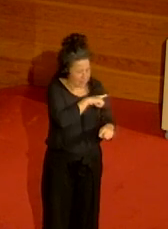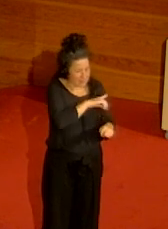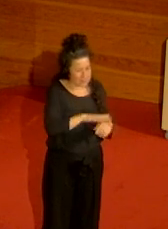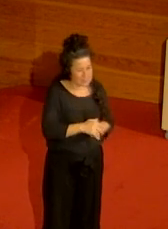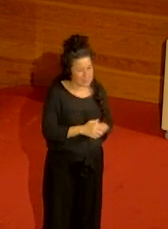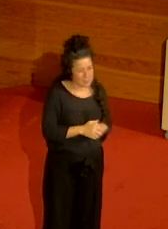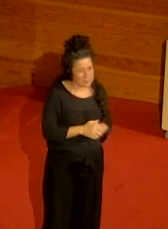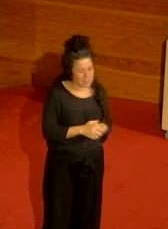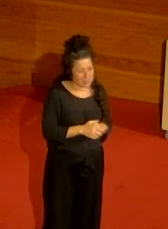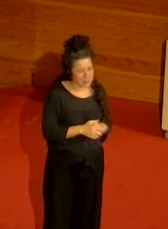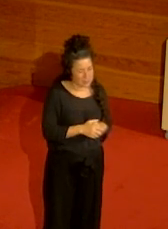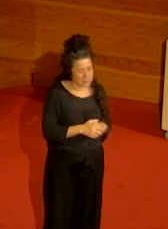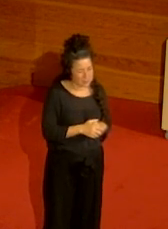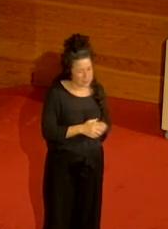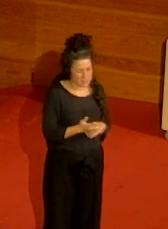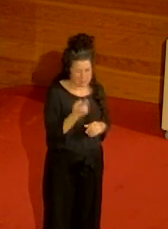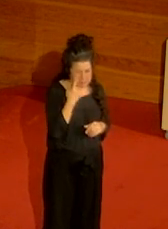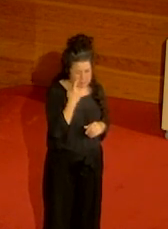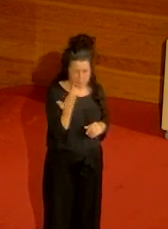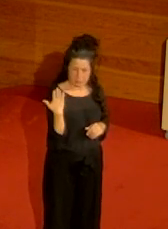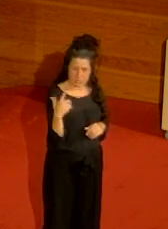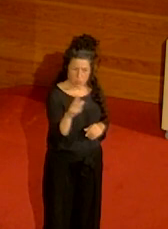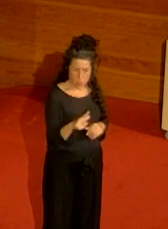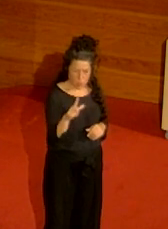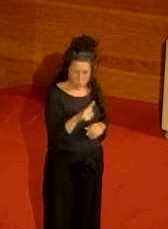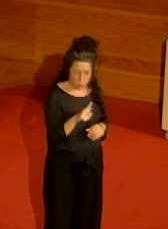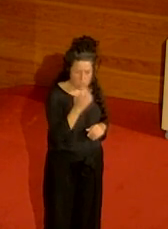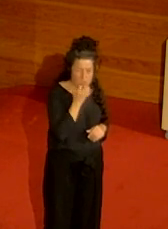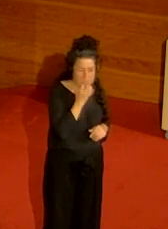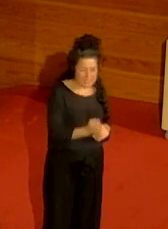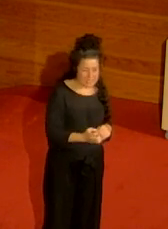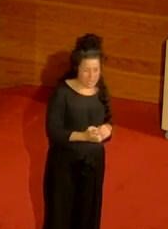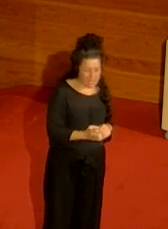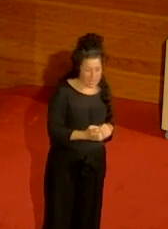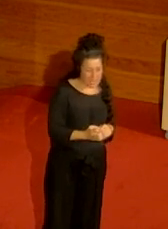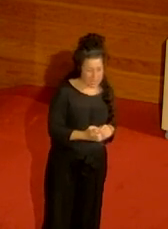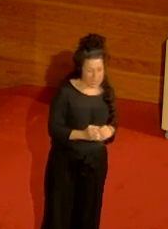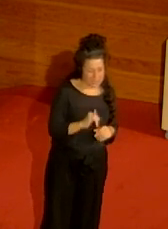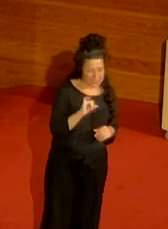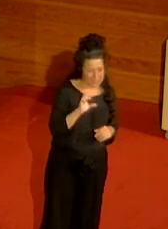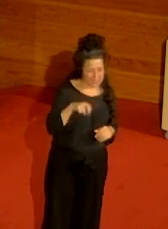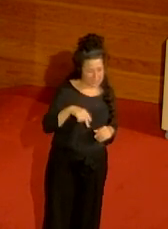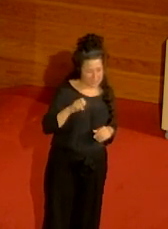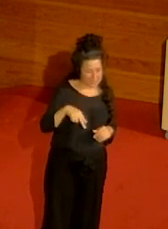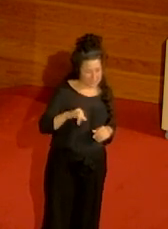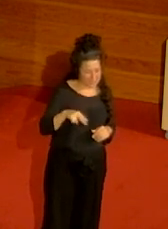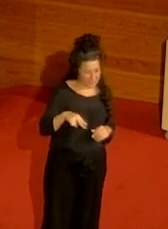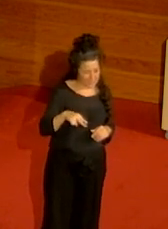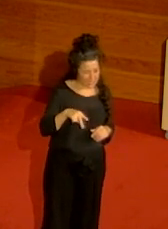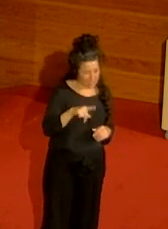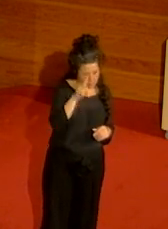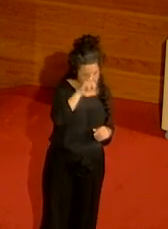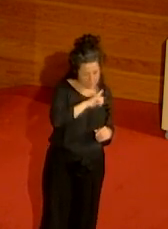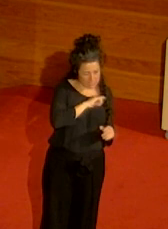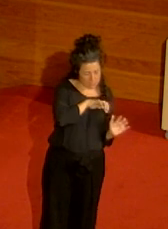en julio Israel lanzó una operación militar sobre jenning que es una ciudad del norte de cisjordena por primera vez